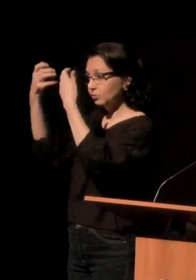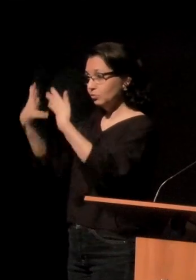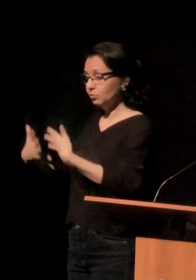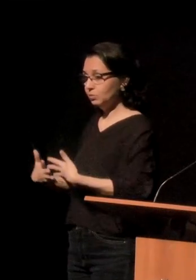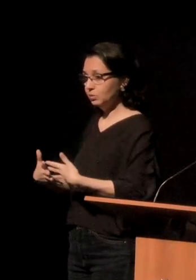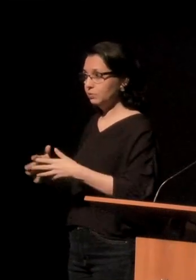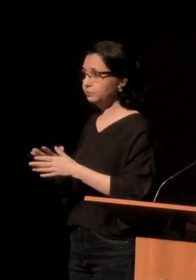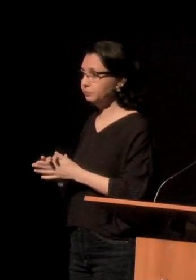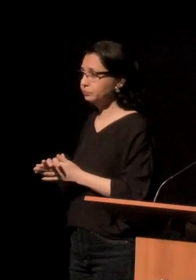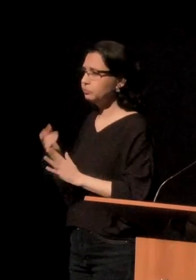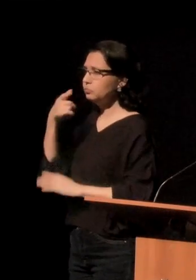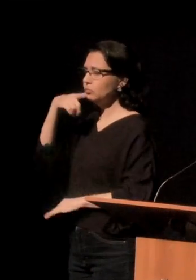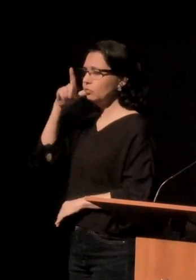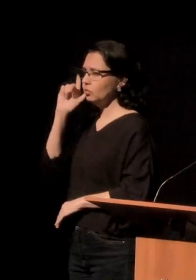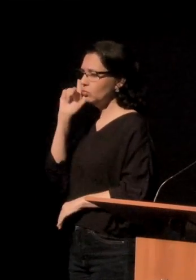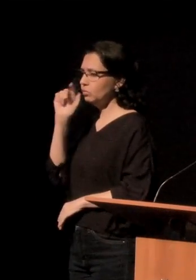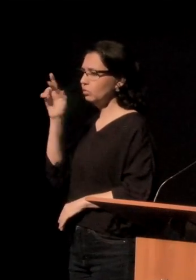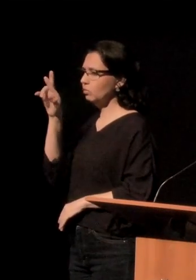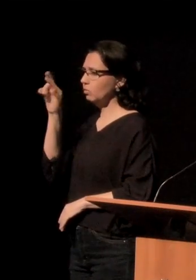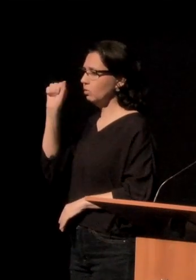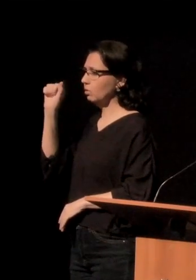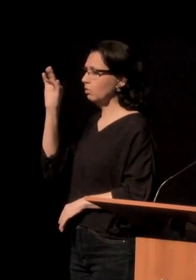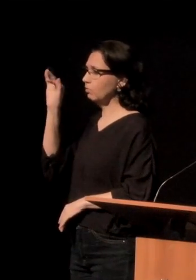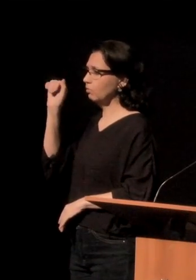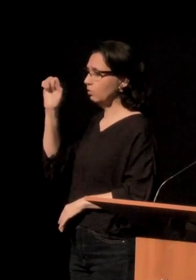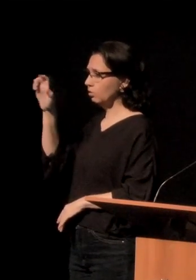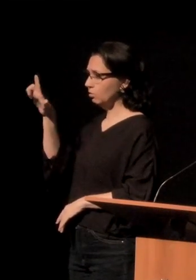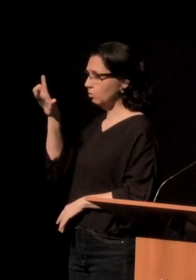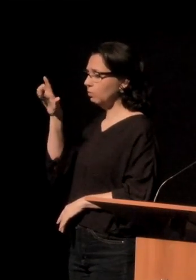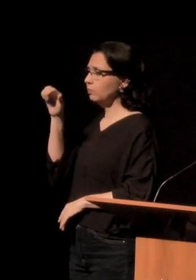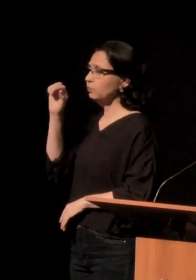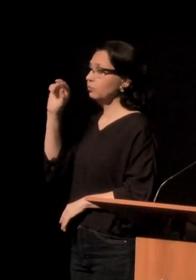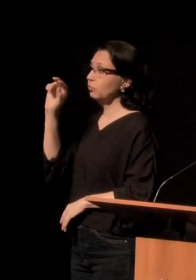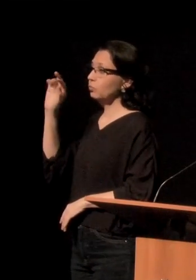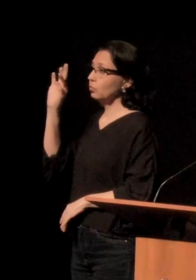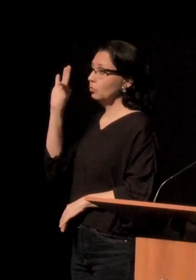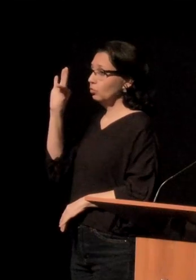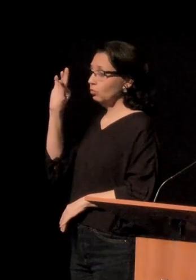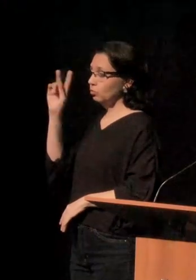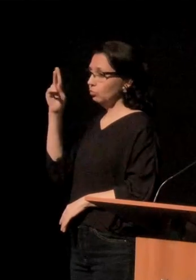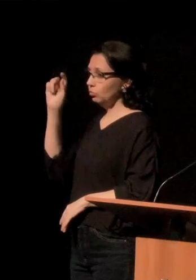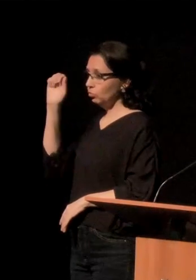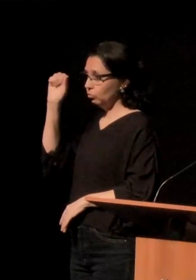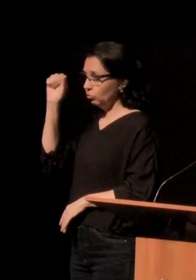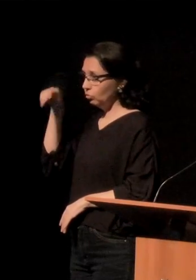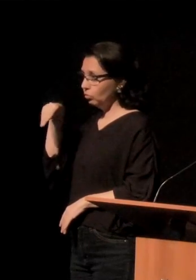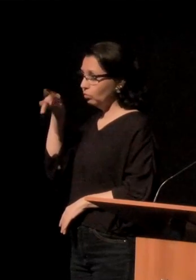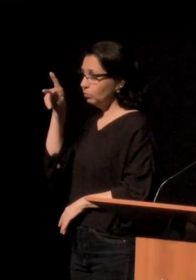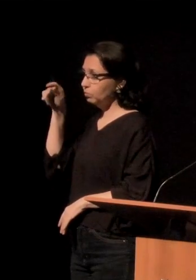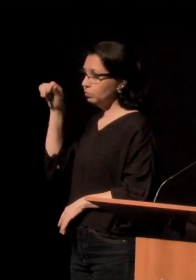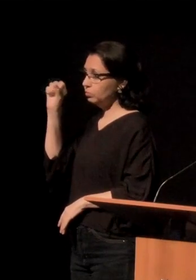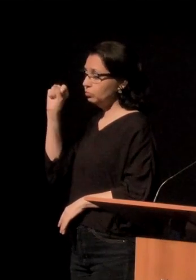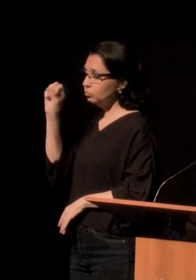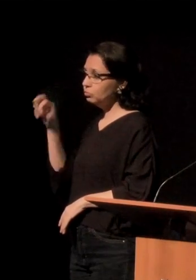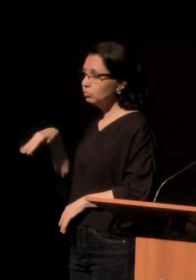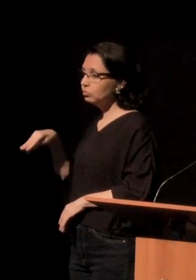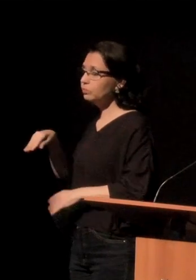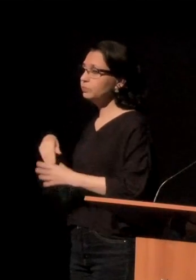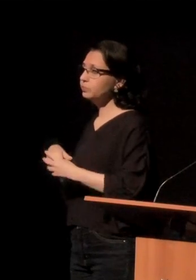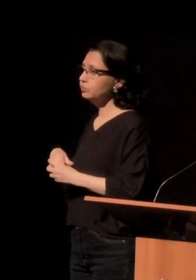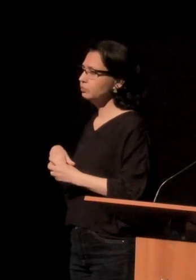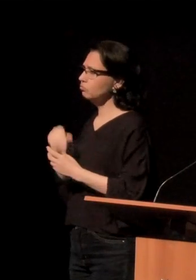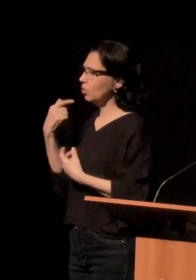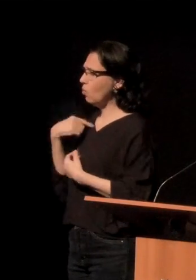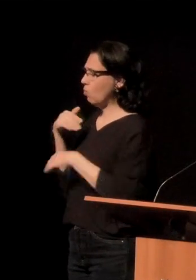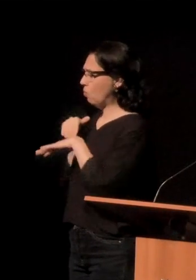a gente conversou aqui o cai né porque o Caio a gente conversei com ele conversei